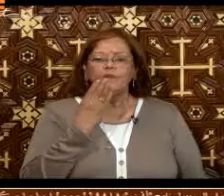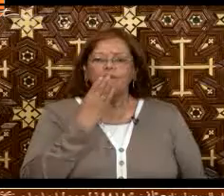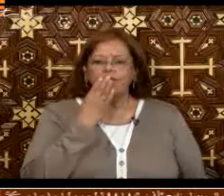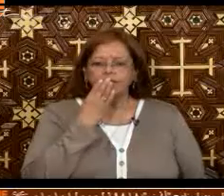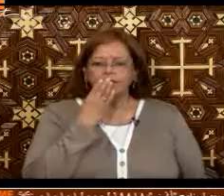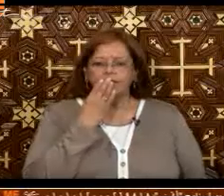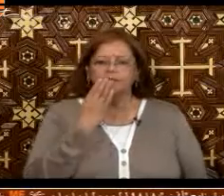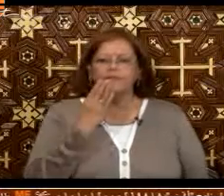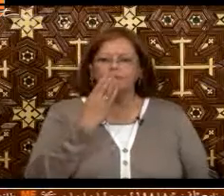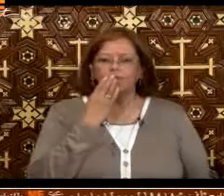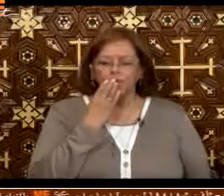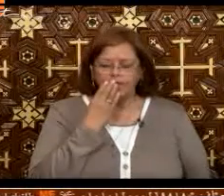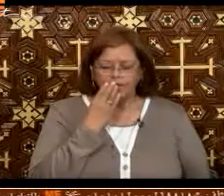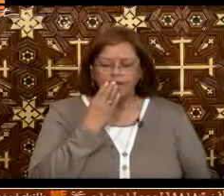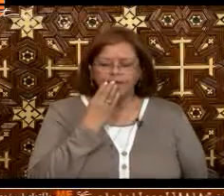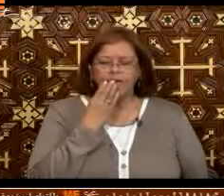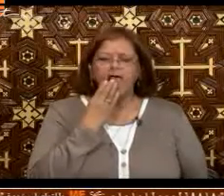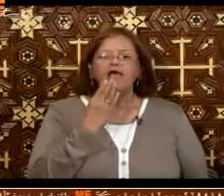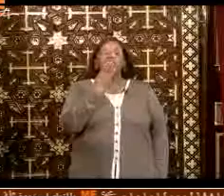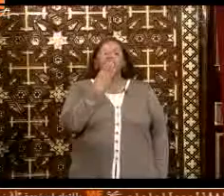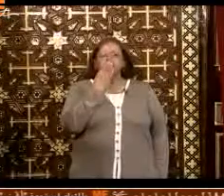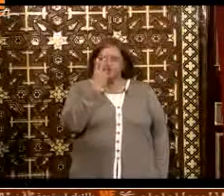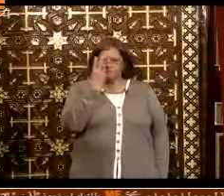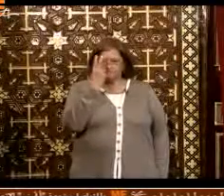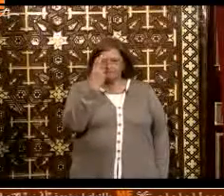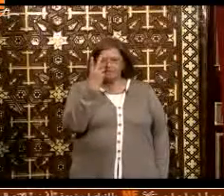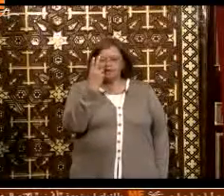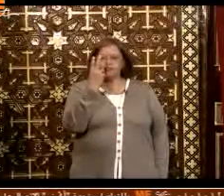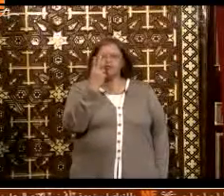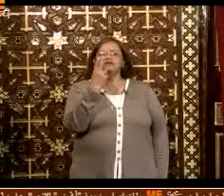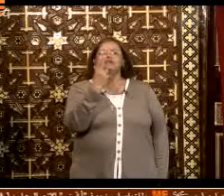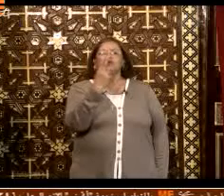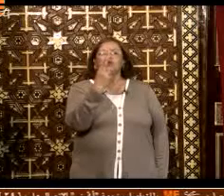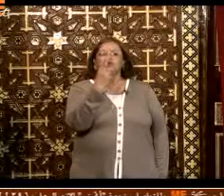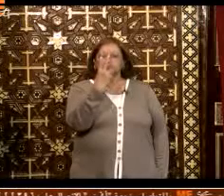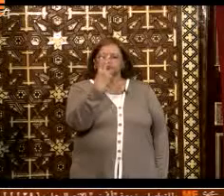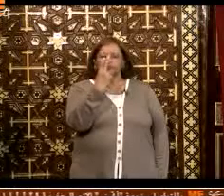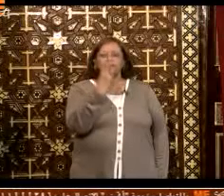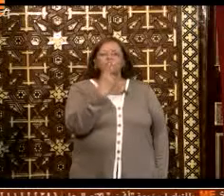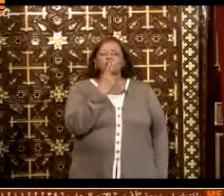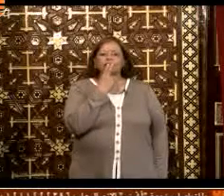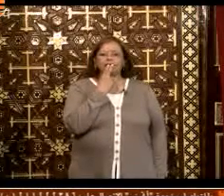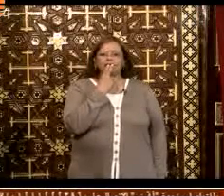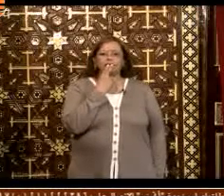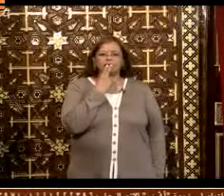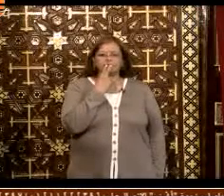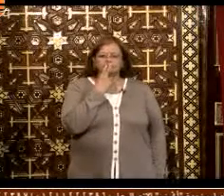ب ب ت ت. فيها نقطتين فبحط صباعين بقول ت. تاني